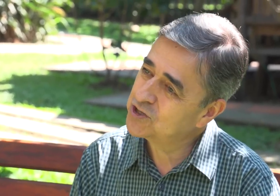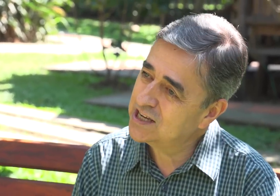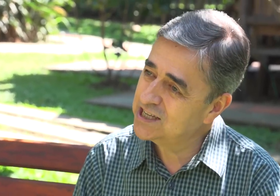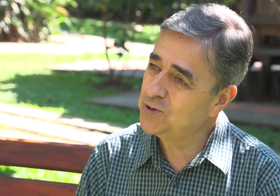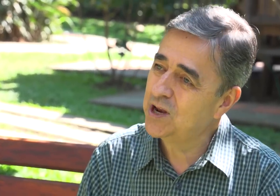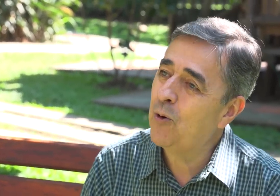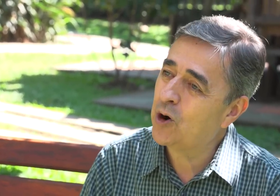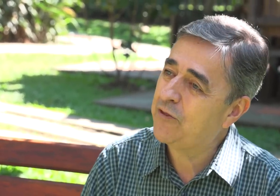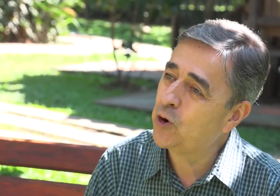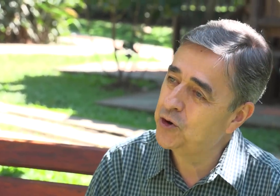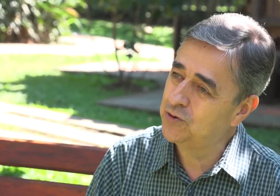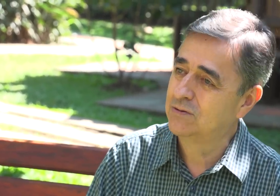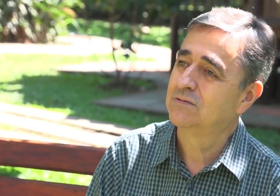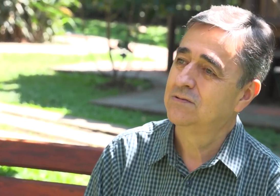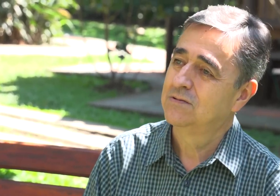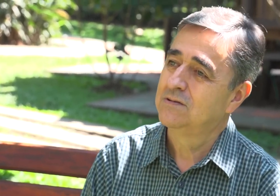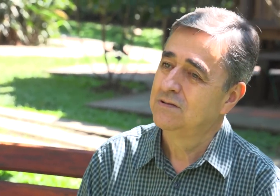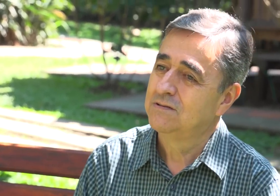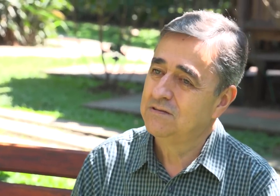casi que un laboratorio de